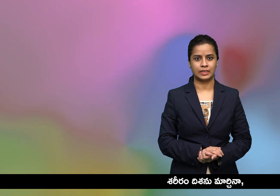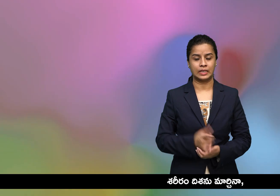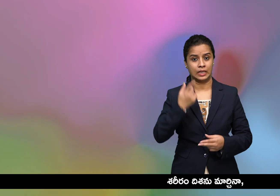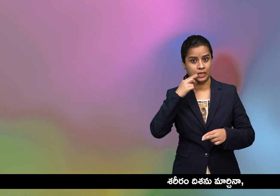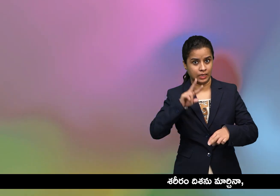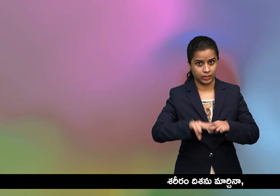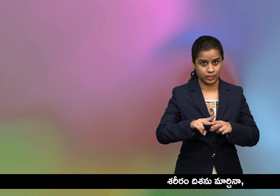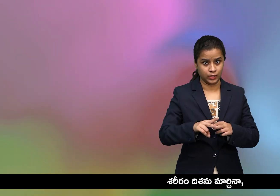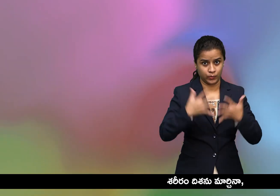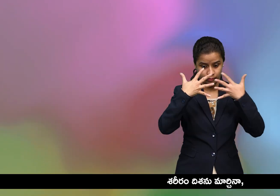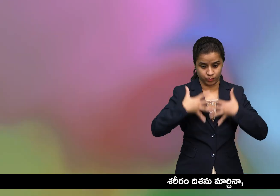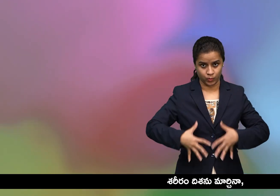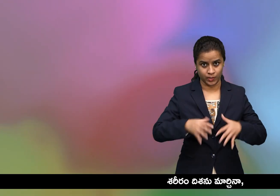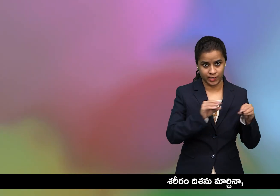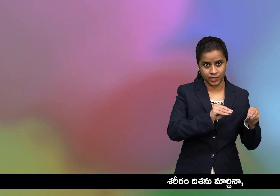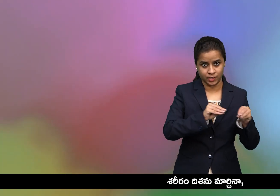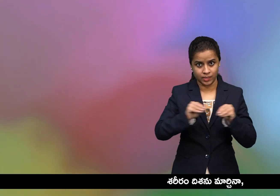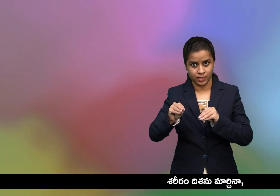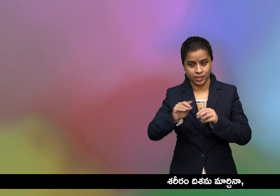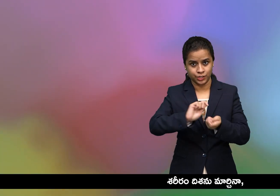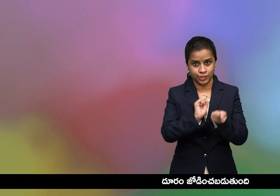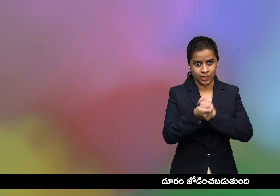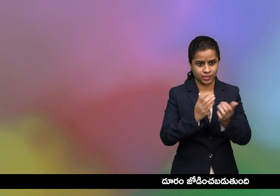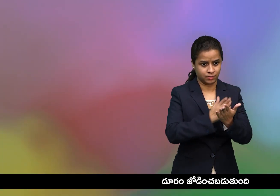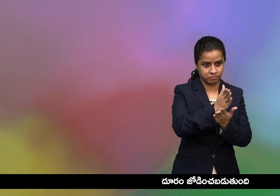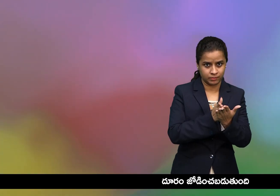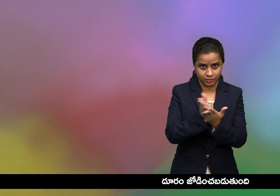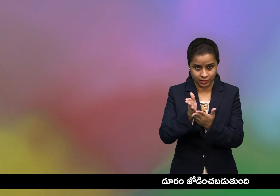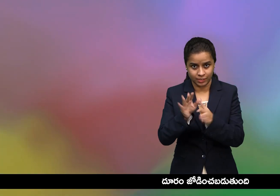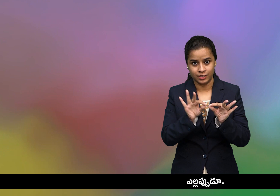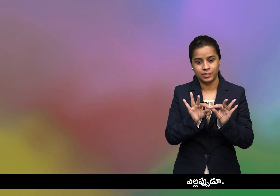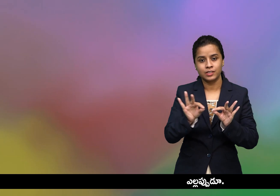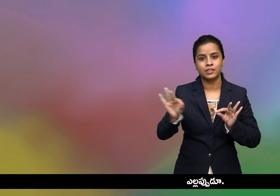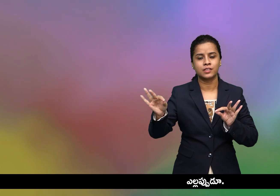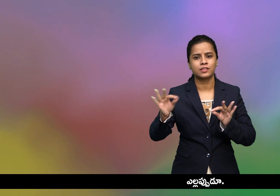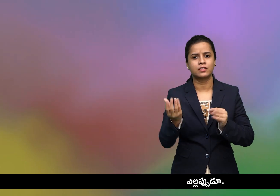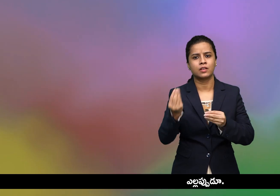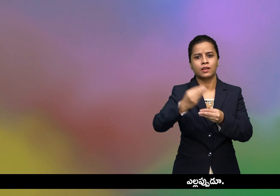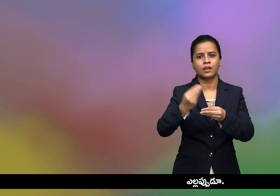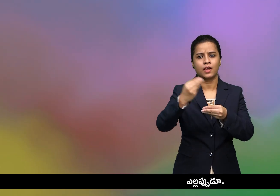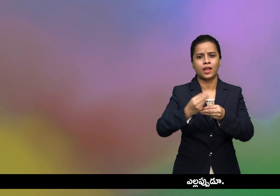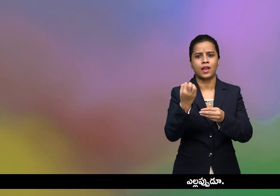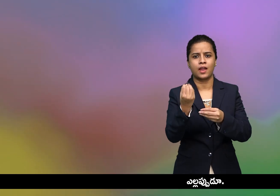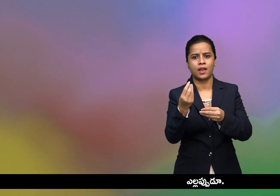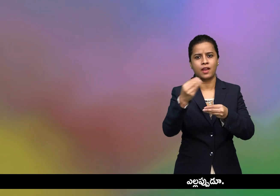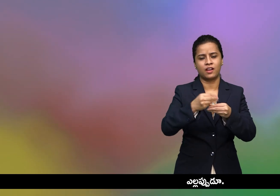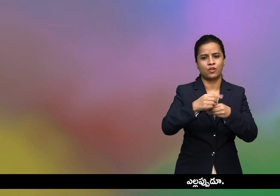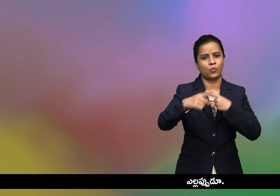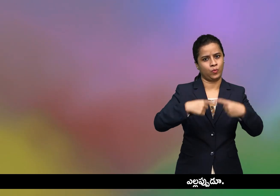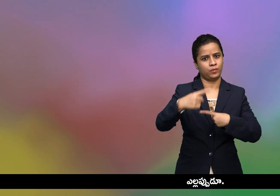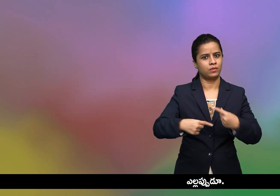శరీరం దిశను మార్చినా దూరం జోడించబడుతుంది ఎల్లప్పుడూ.